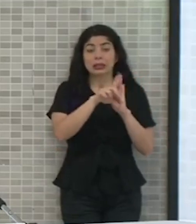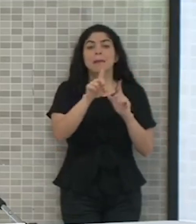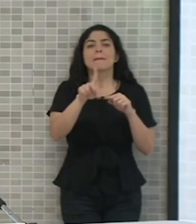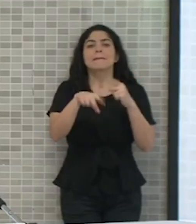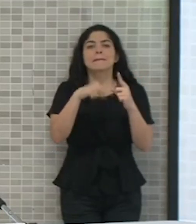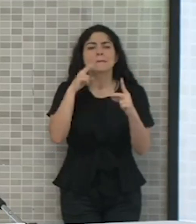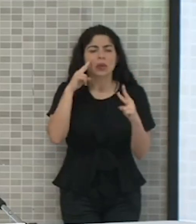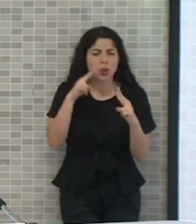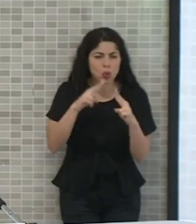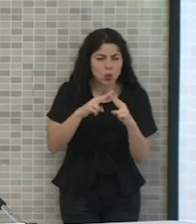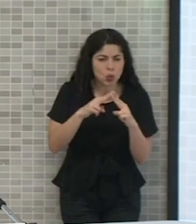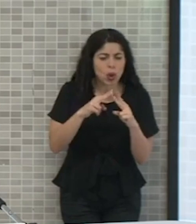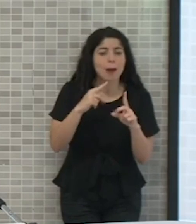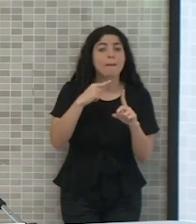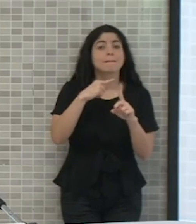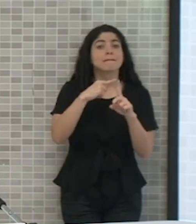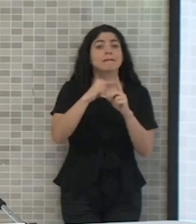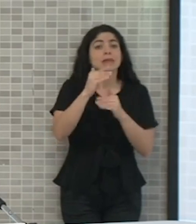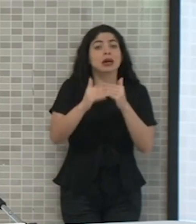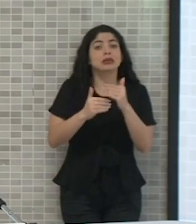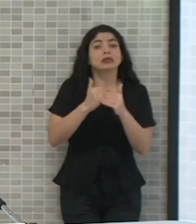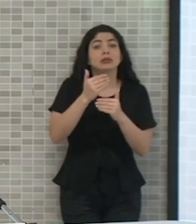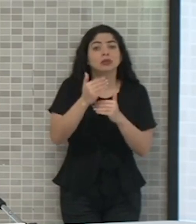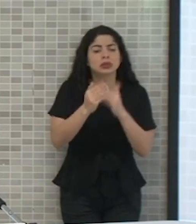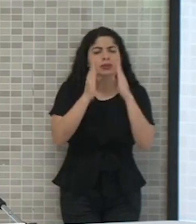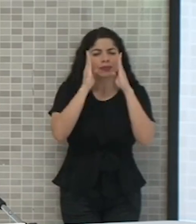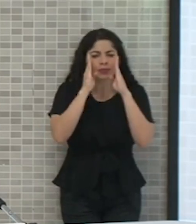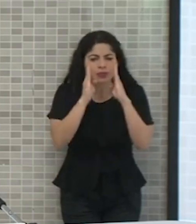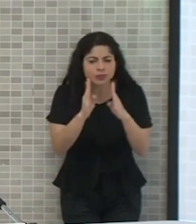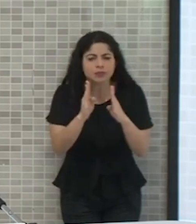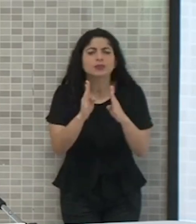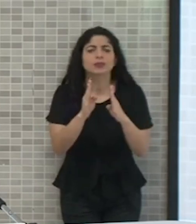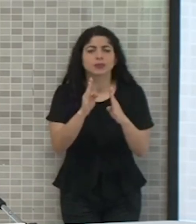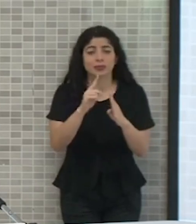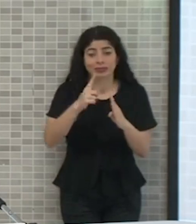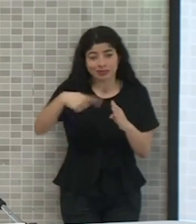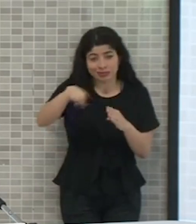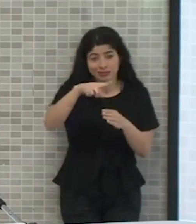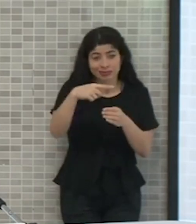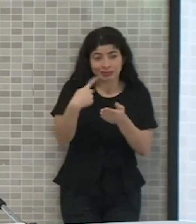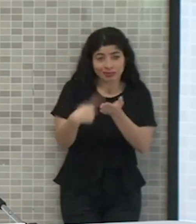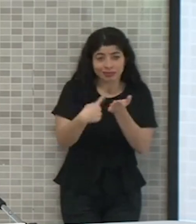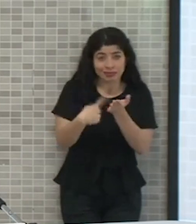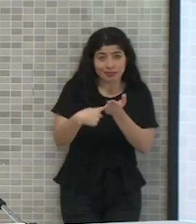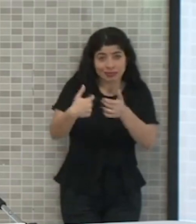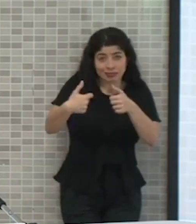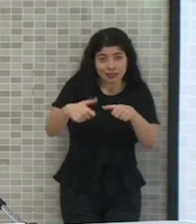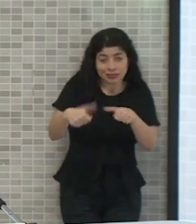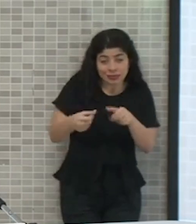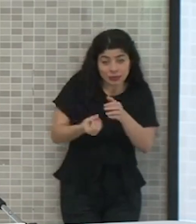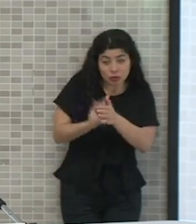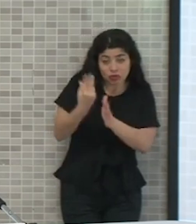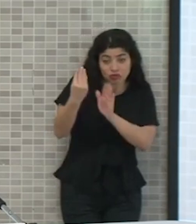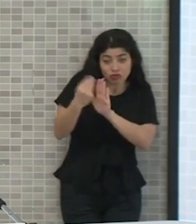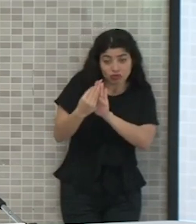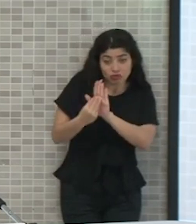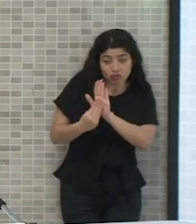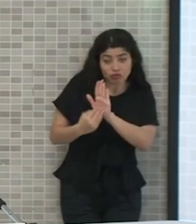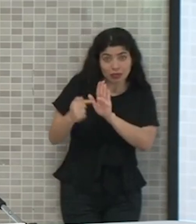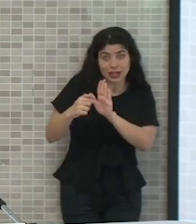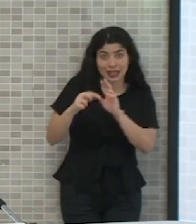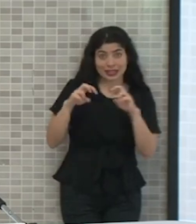y atenderá oportunamente los acuerdos que emanen de esta magna